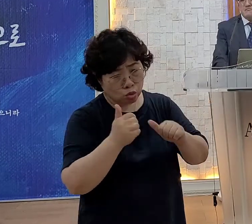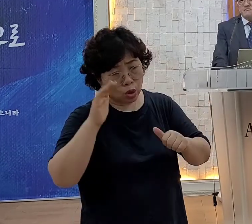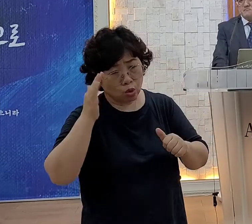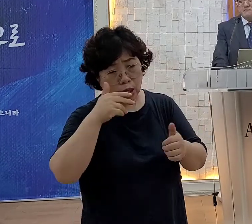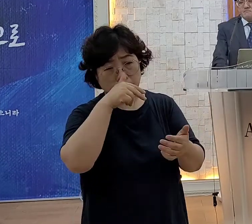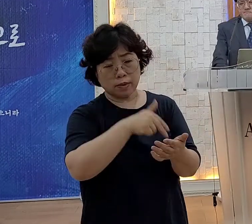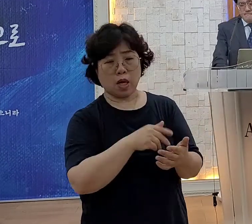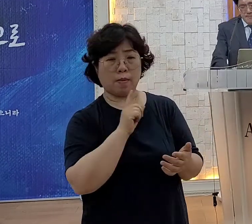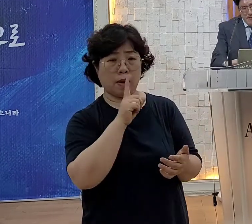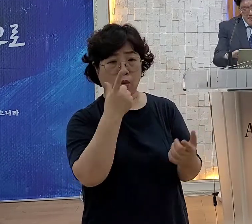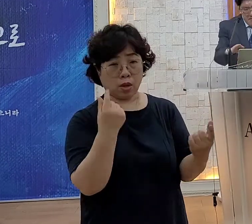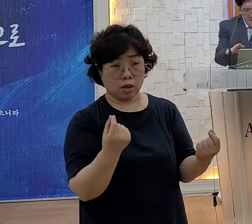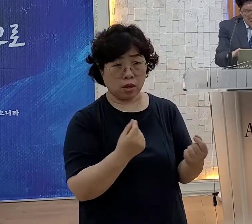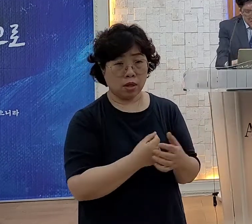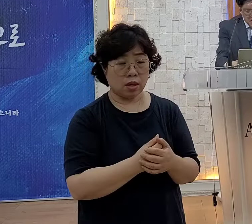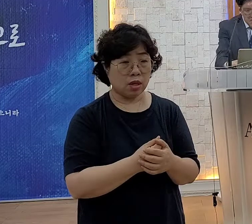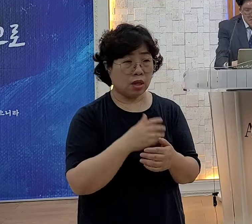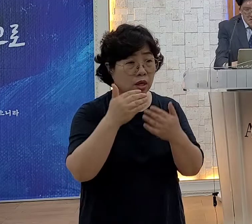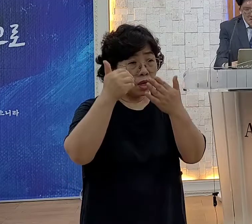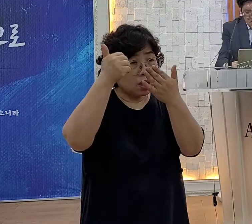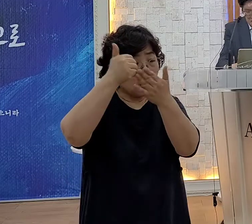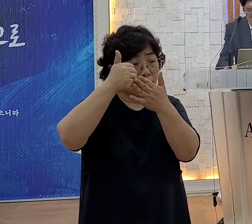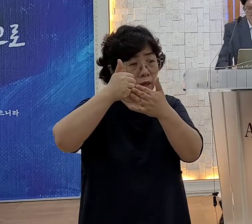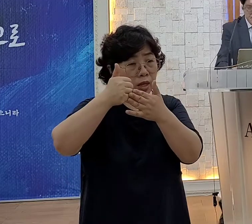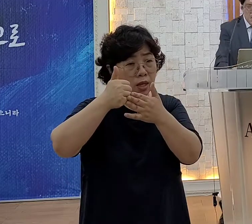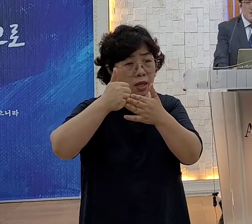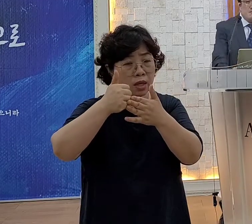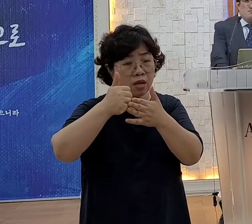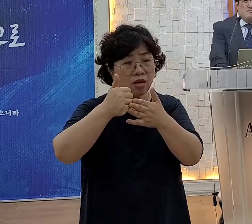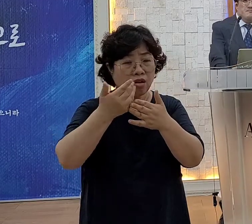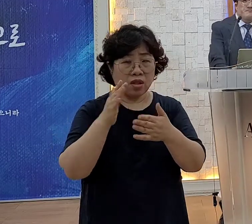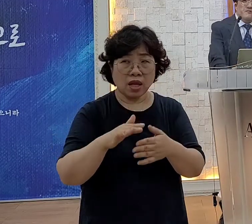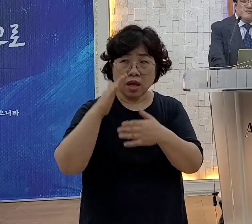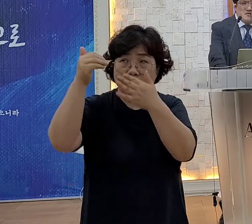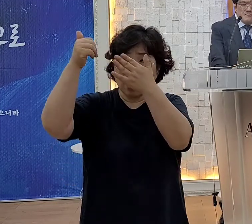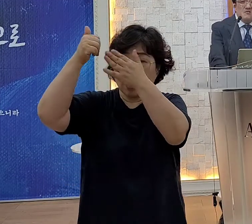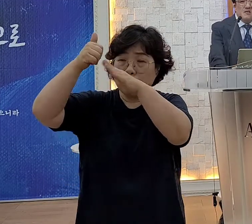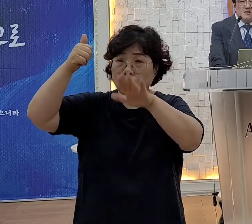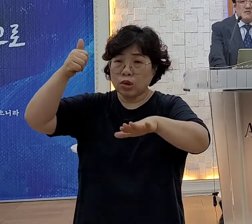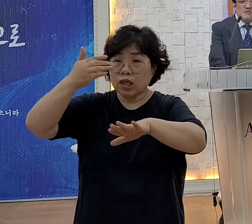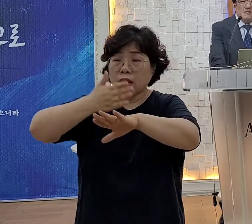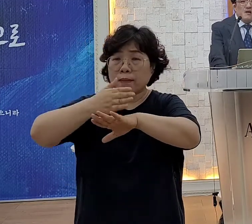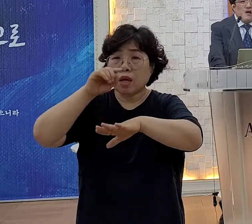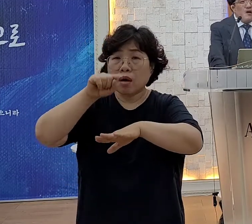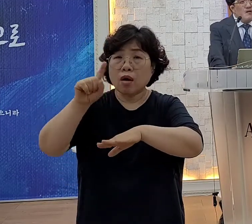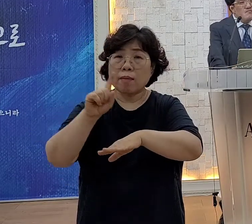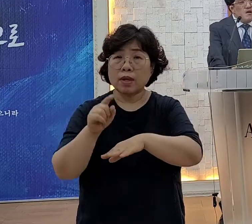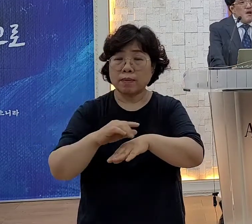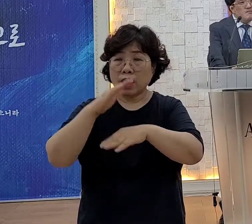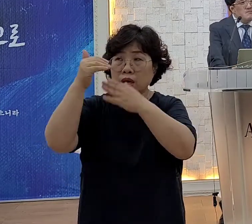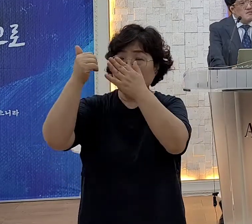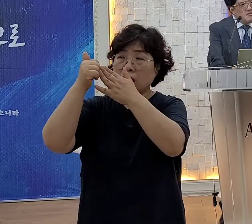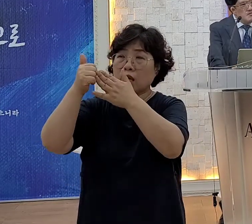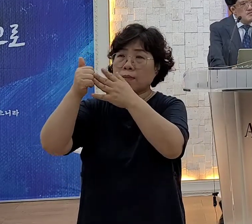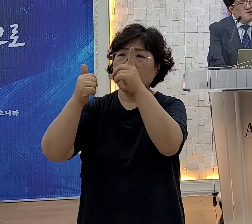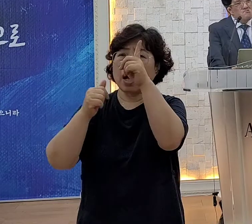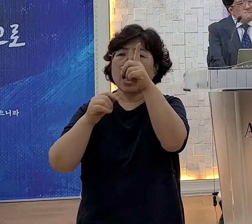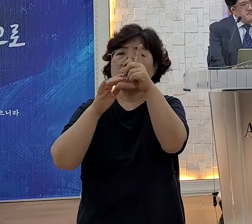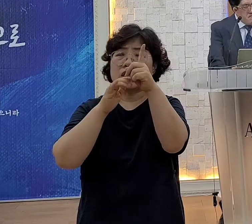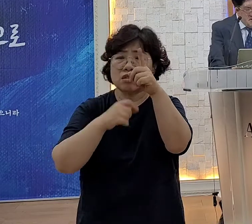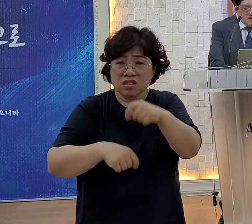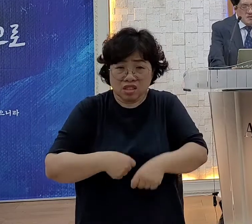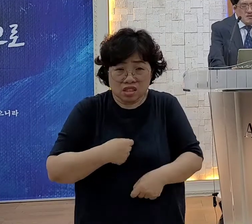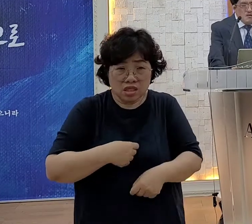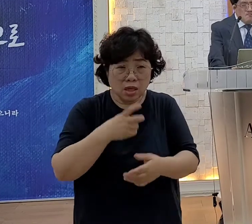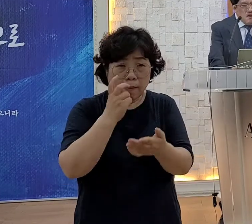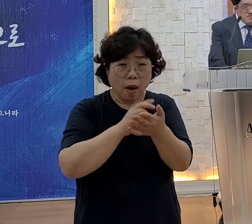이 말. 그리고 하나님께서 그런데 오늘 감사하게도 21절에 하나님의 한 의를